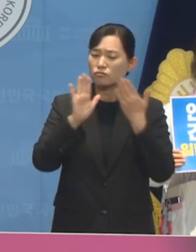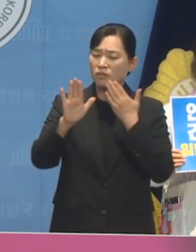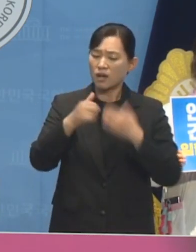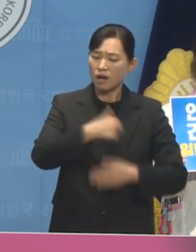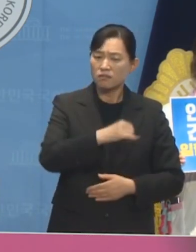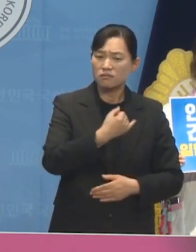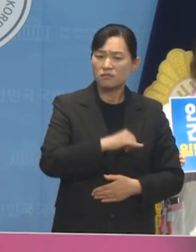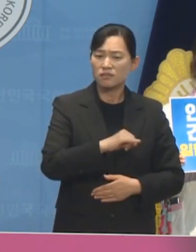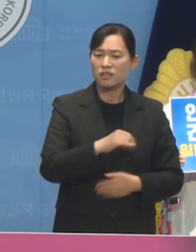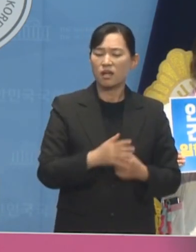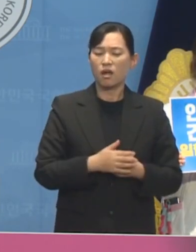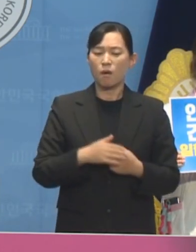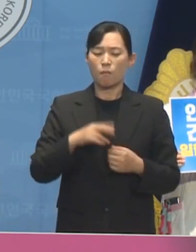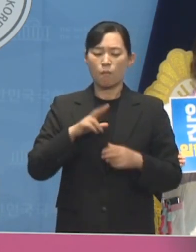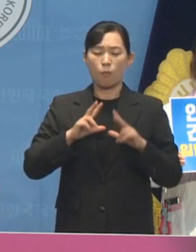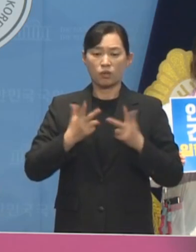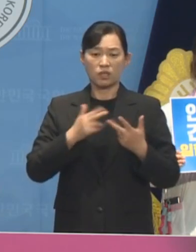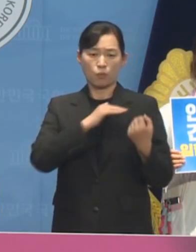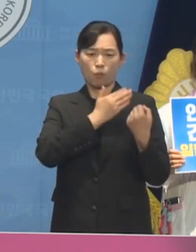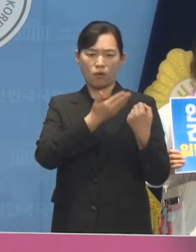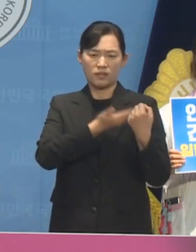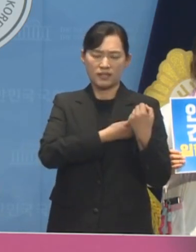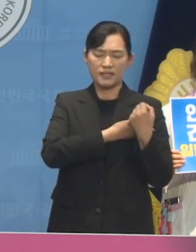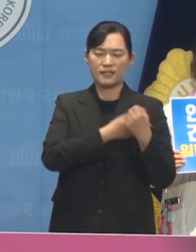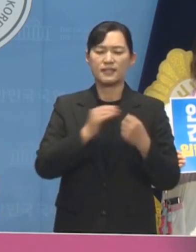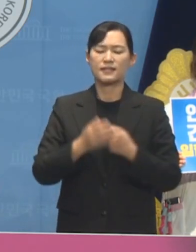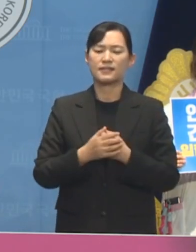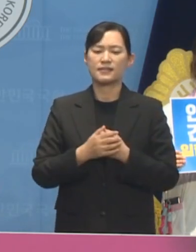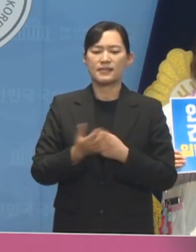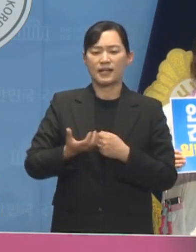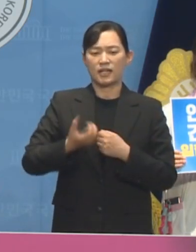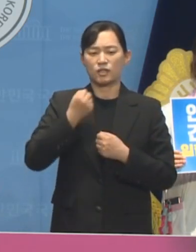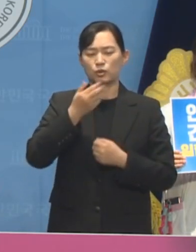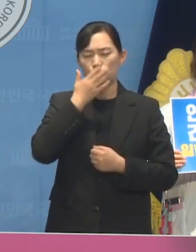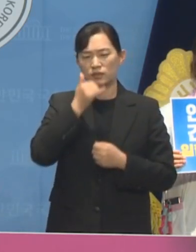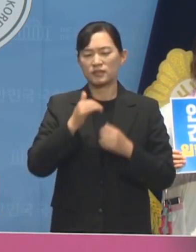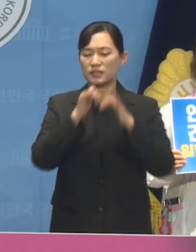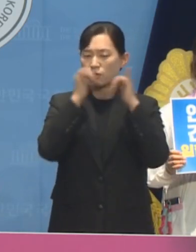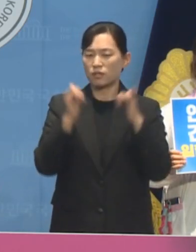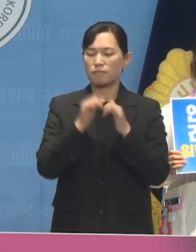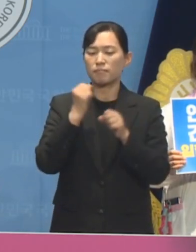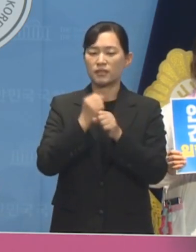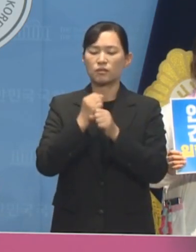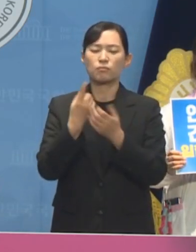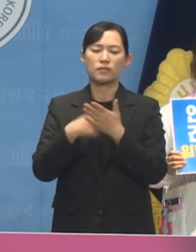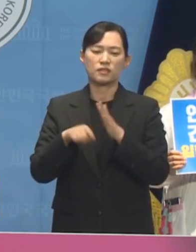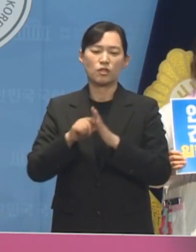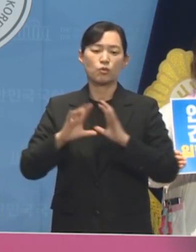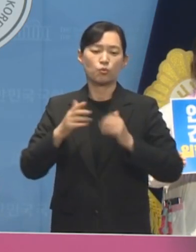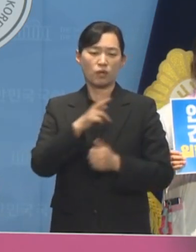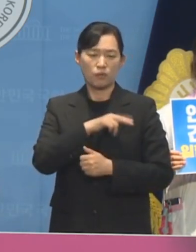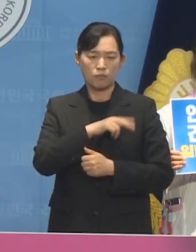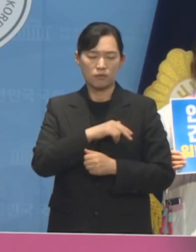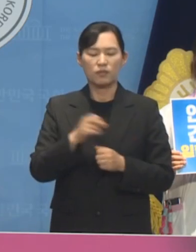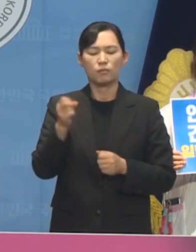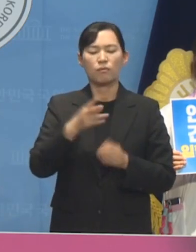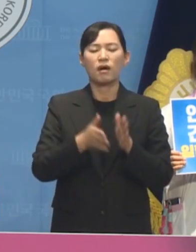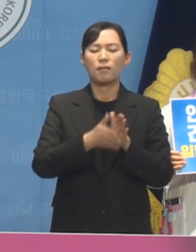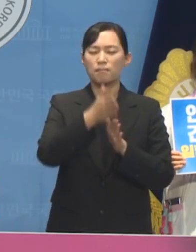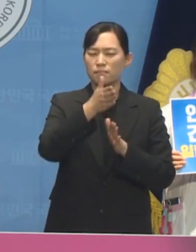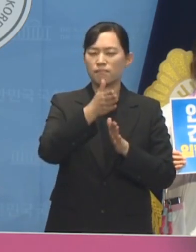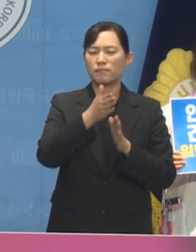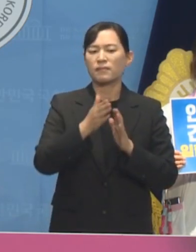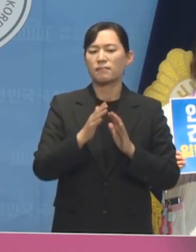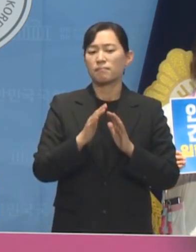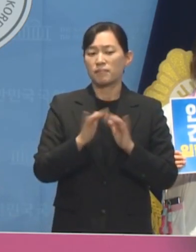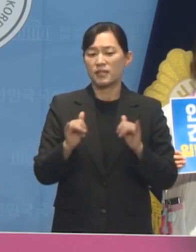자녀들이 자신의 권리와 미래를 꽃피울 수 있는 사회에서 살 수 있도록 저 또한 국회의원으로서 한 명의 시민이자 어른으로서